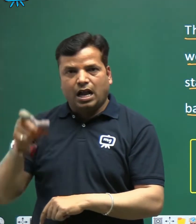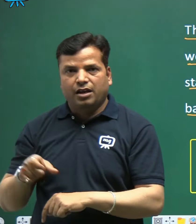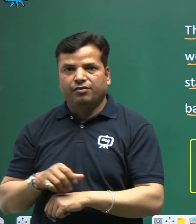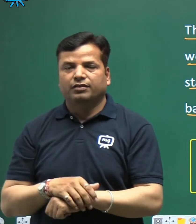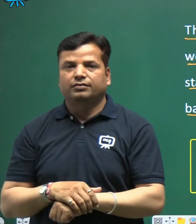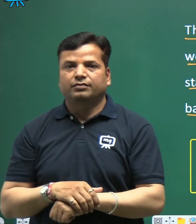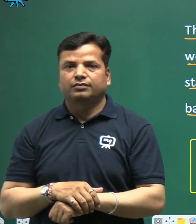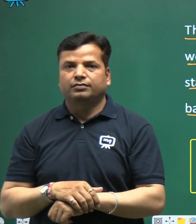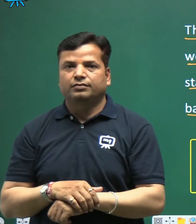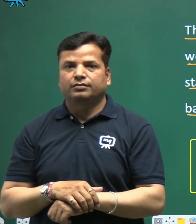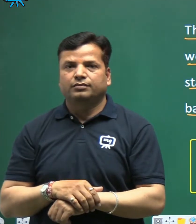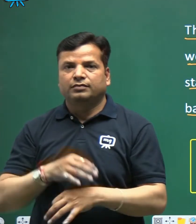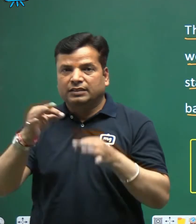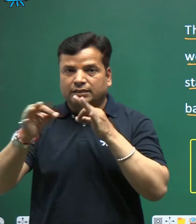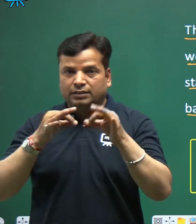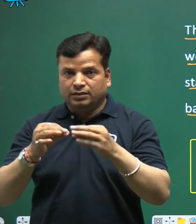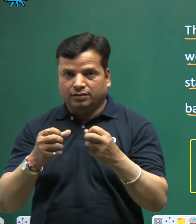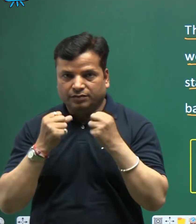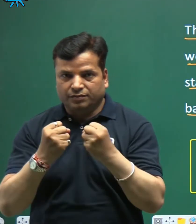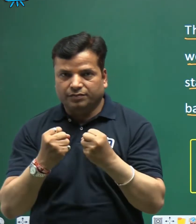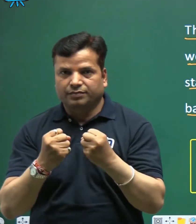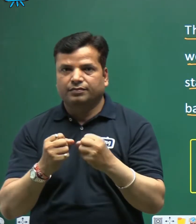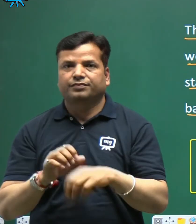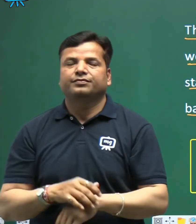convince, मनाना,